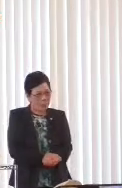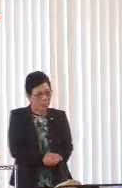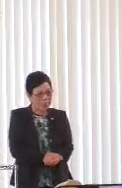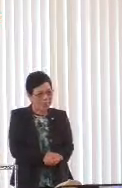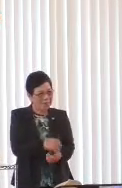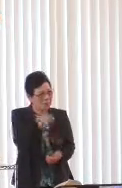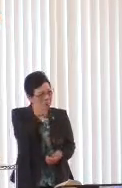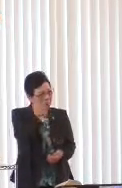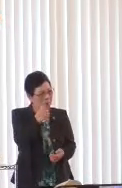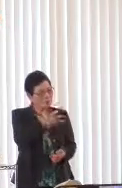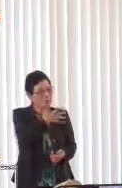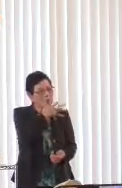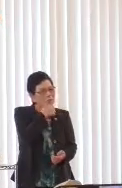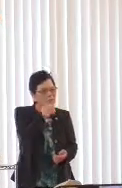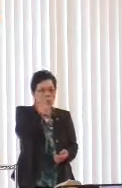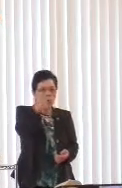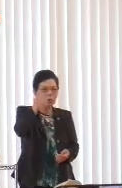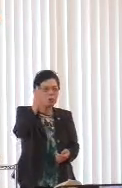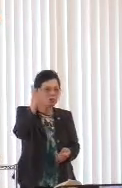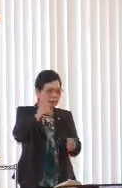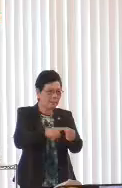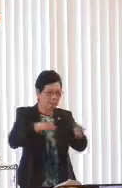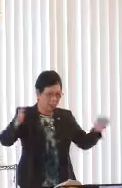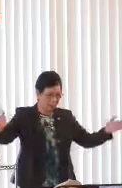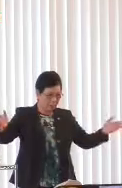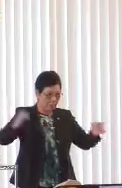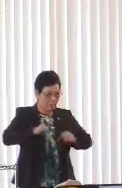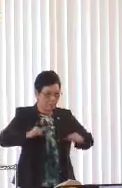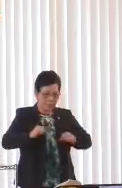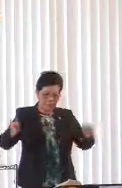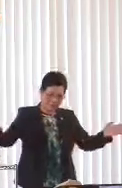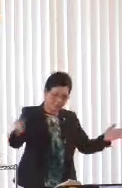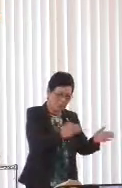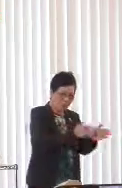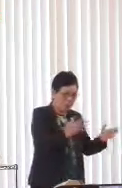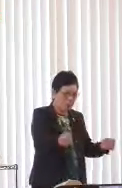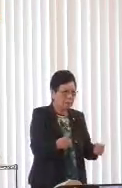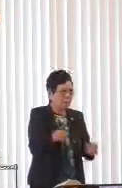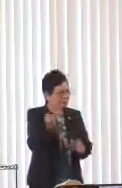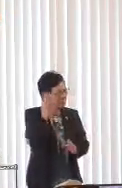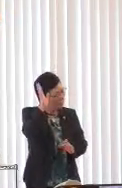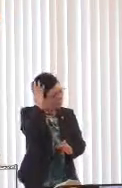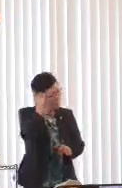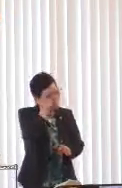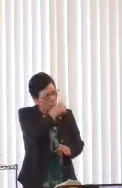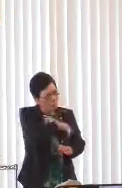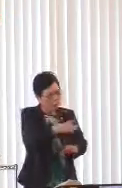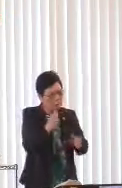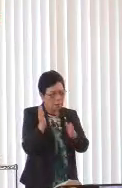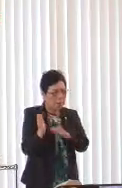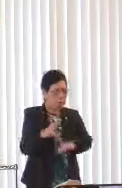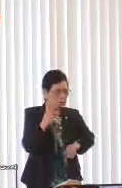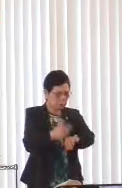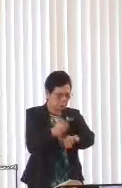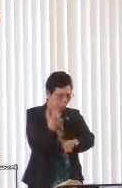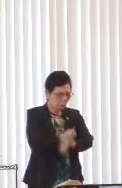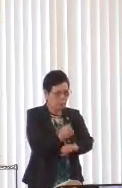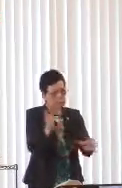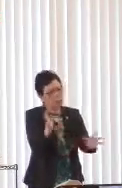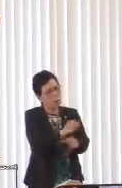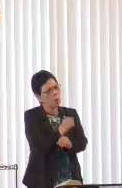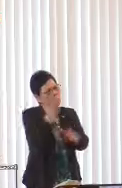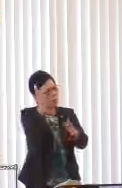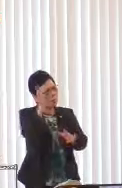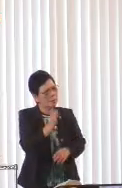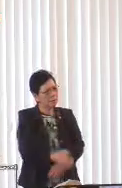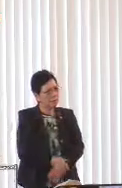53年間それで生きてきたので、なかなかこの悪い習慣が治らないですけども、準備のいい方はね、もう